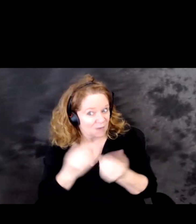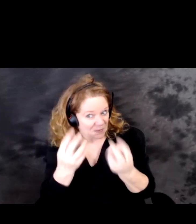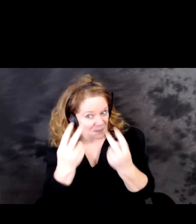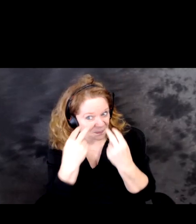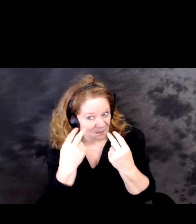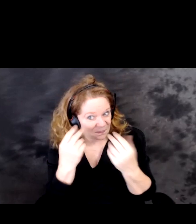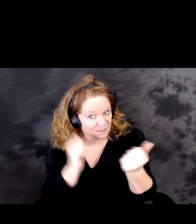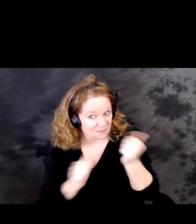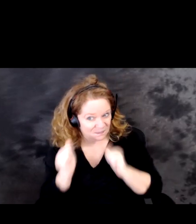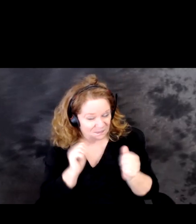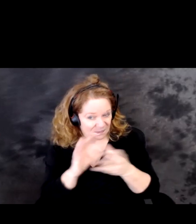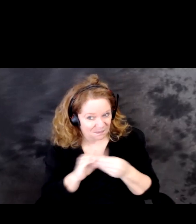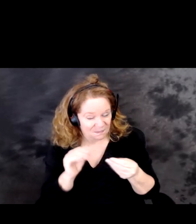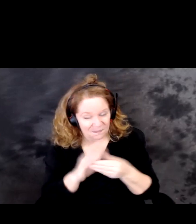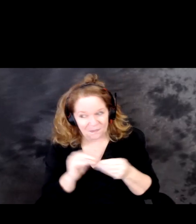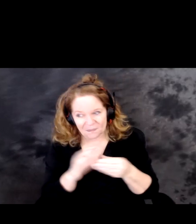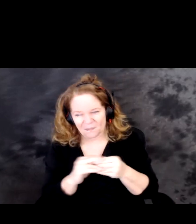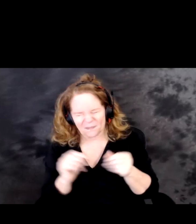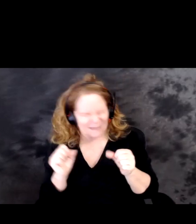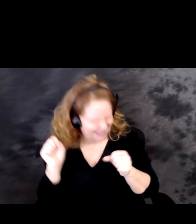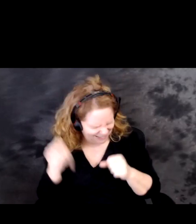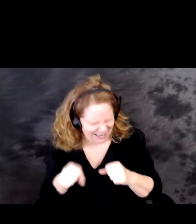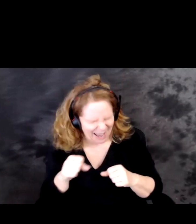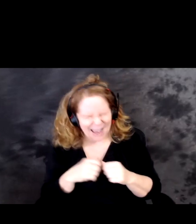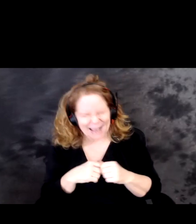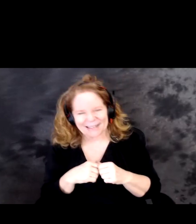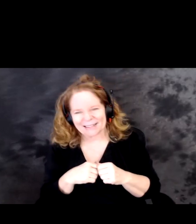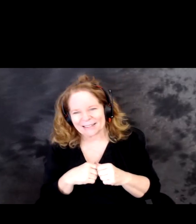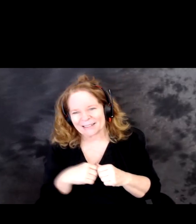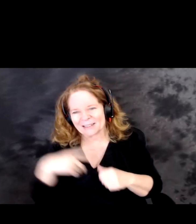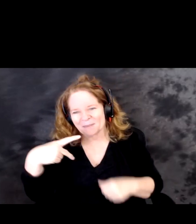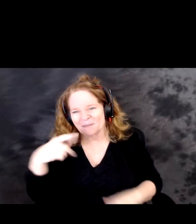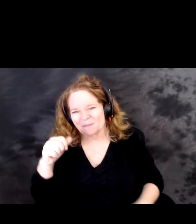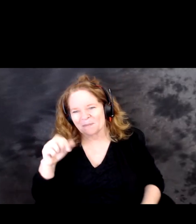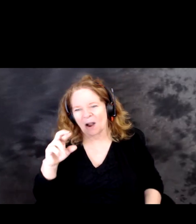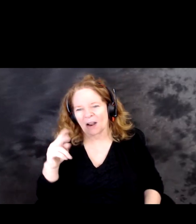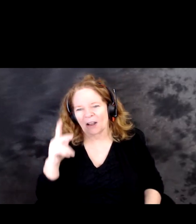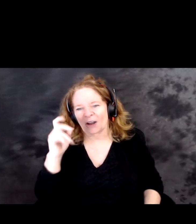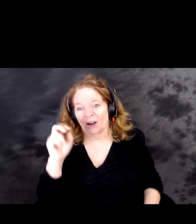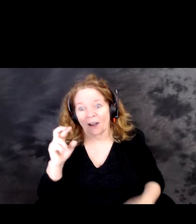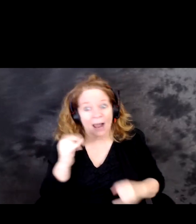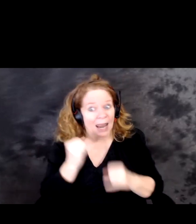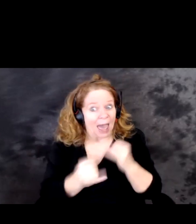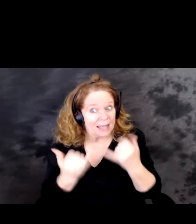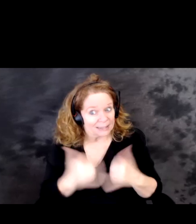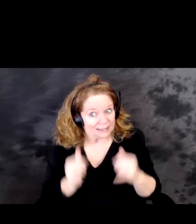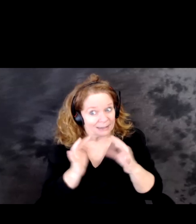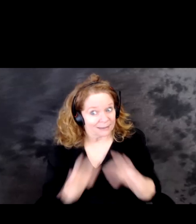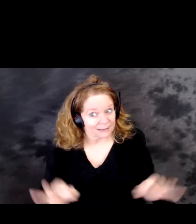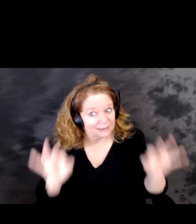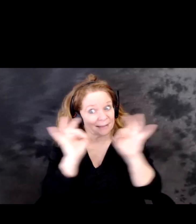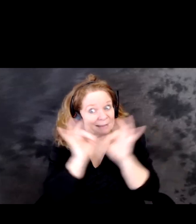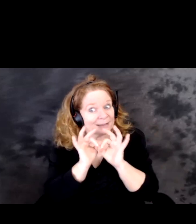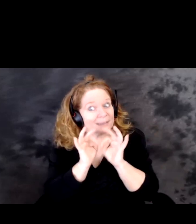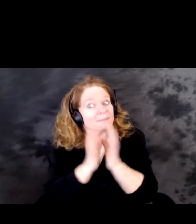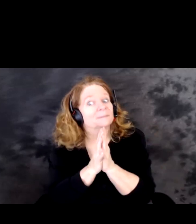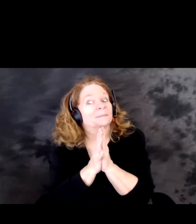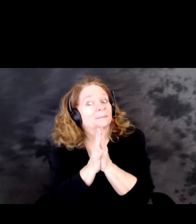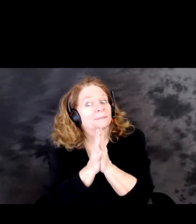encanta tenerte aquí en nuestro espectáculo de la hora del cuento. Y último, pero no